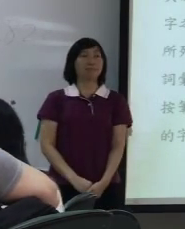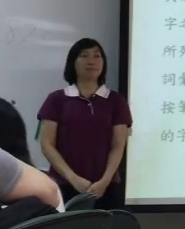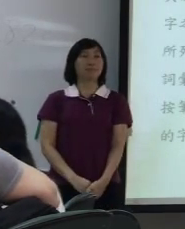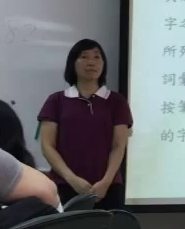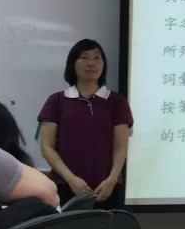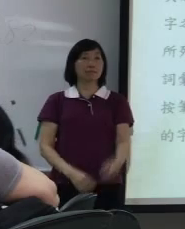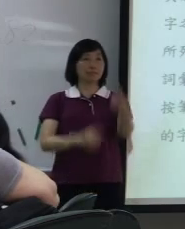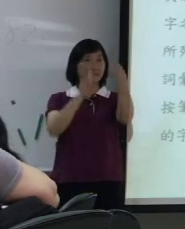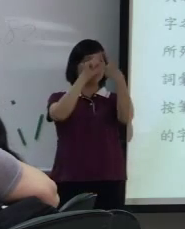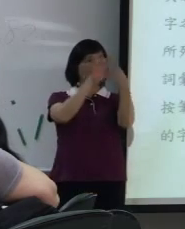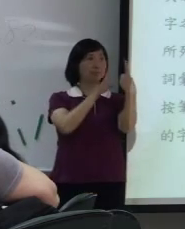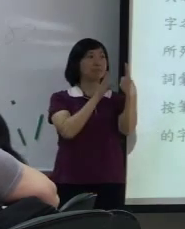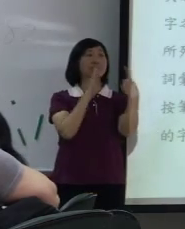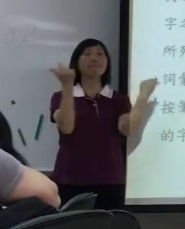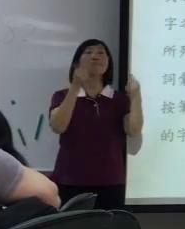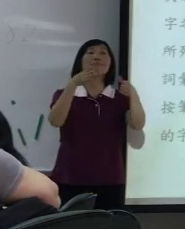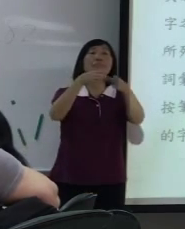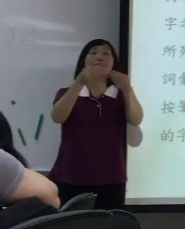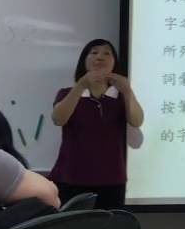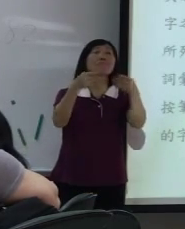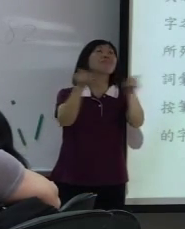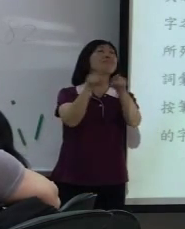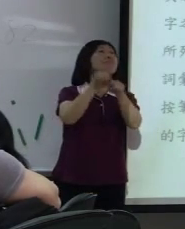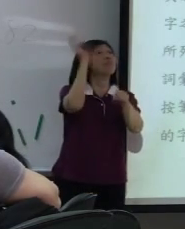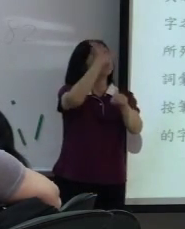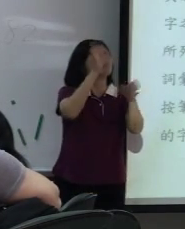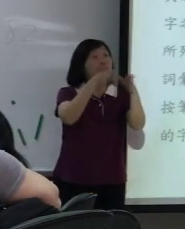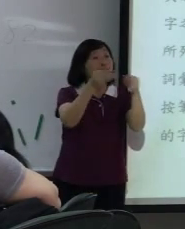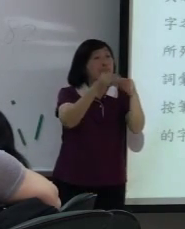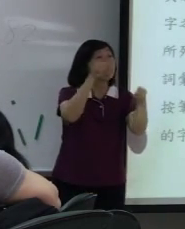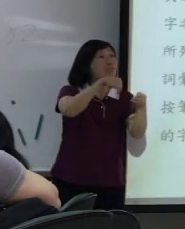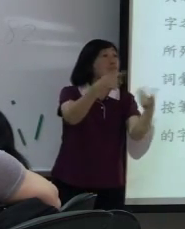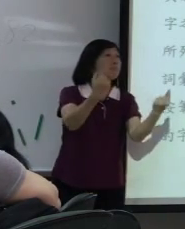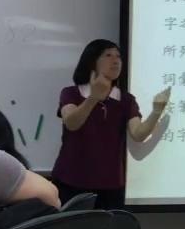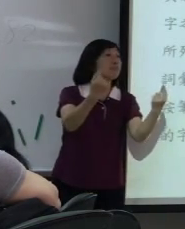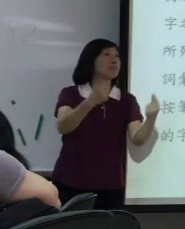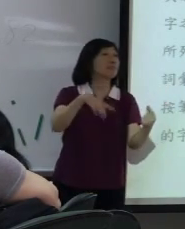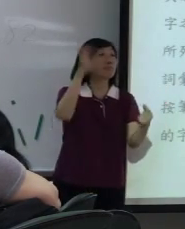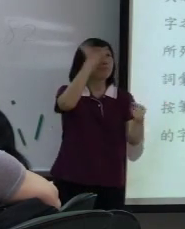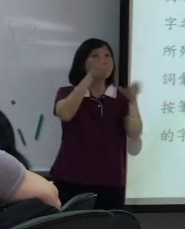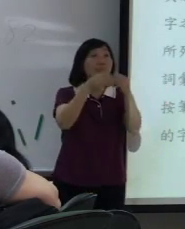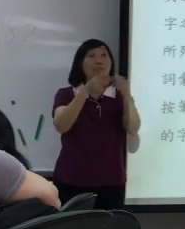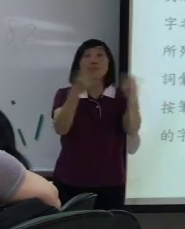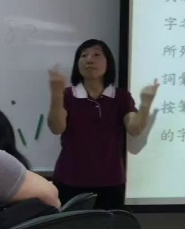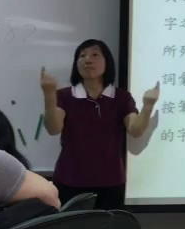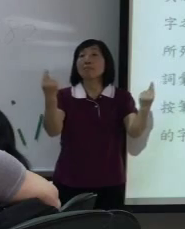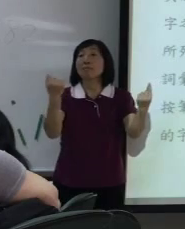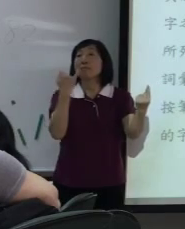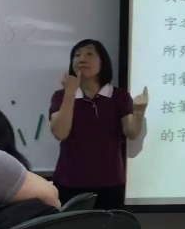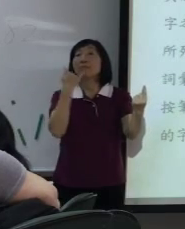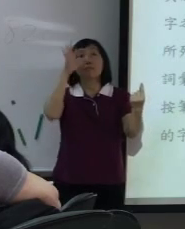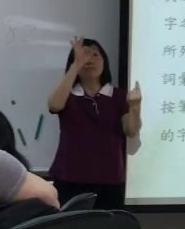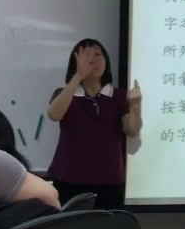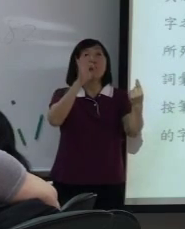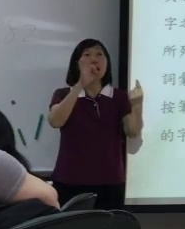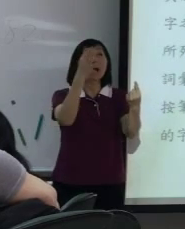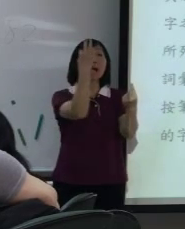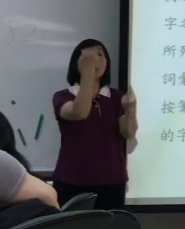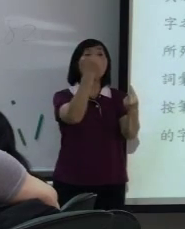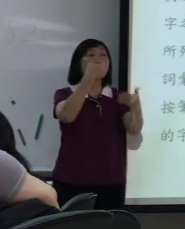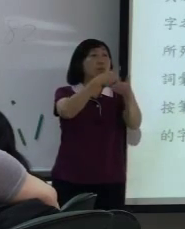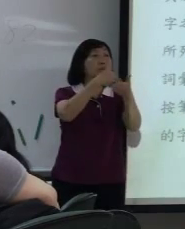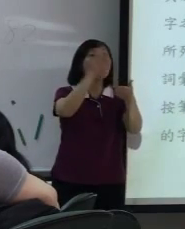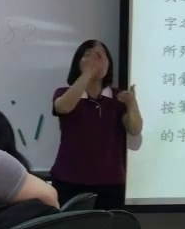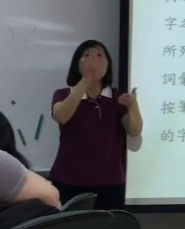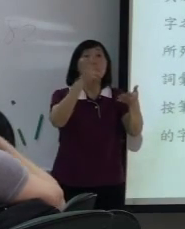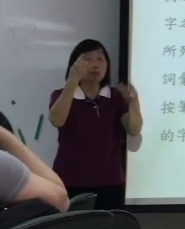个，就像查字典一样，你查字典的时候，是不是可以按照笔画的顺序，